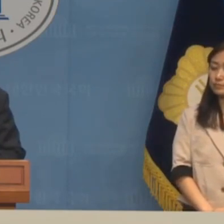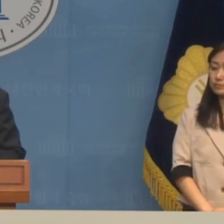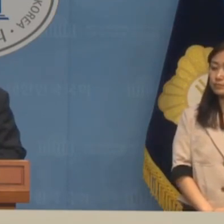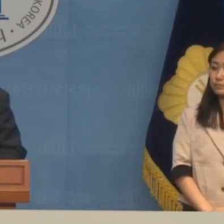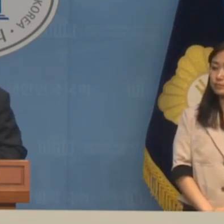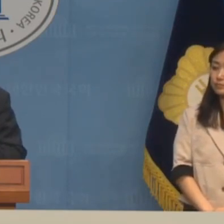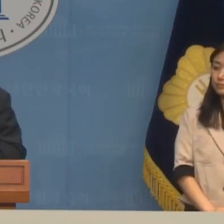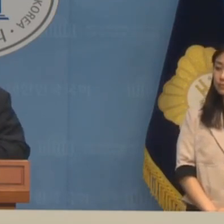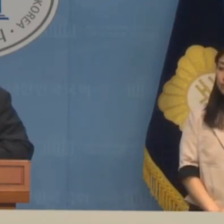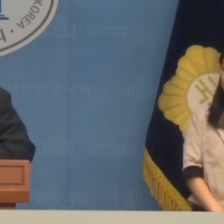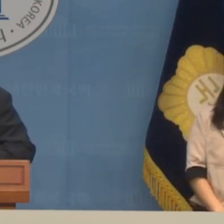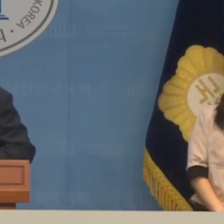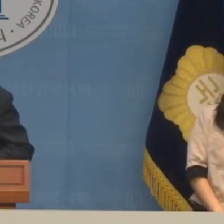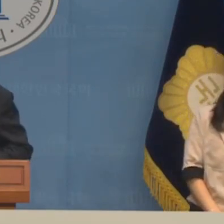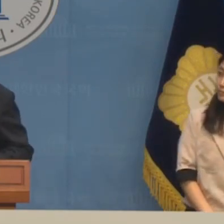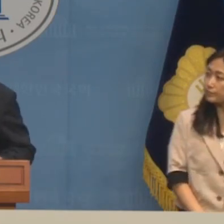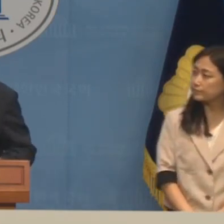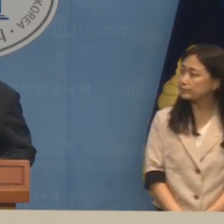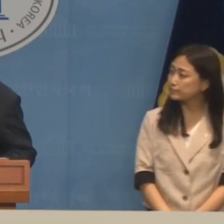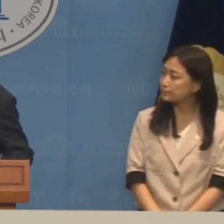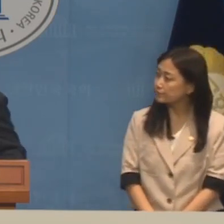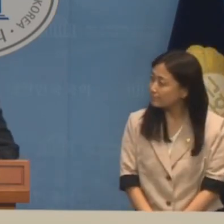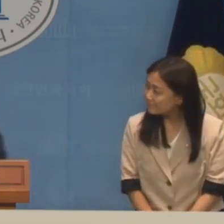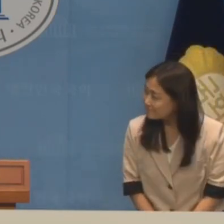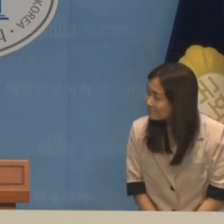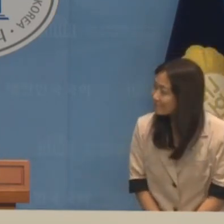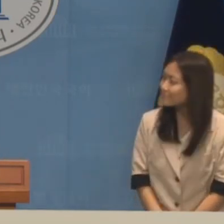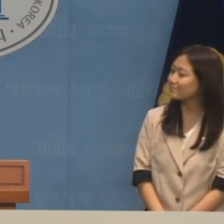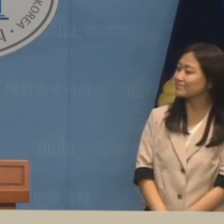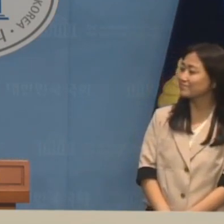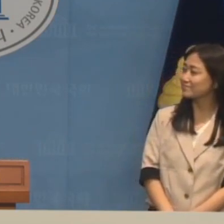이 자리에 왔어. 어서 오십시오.